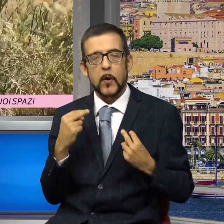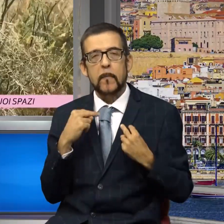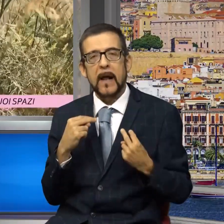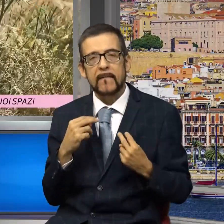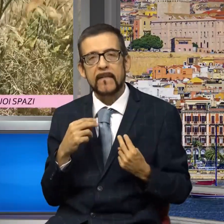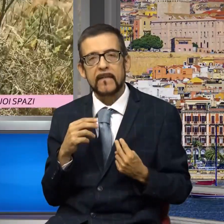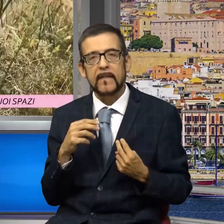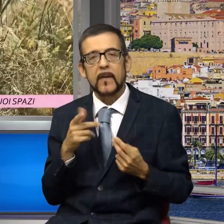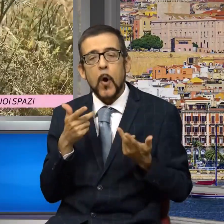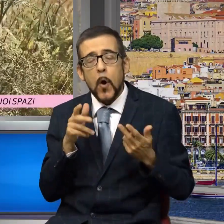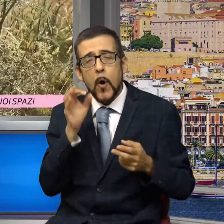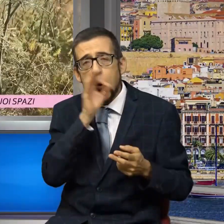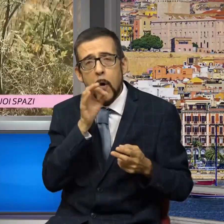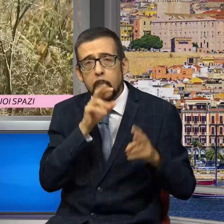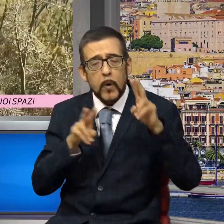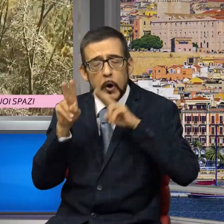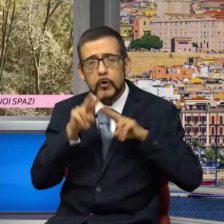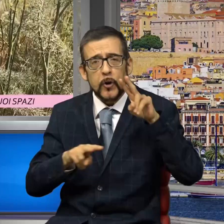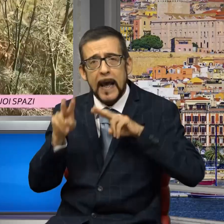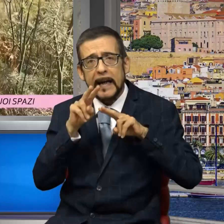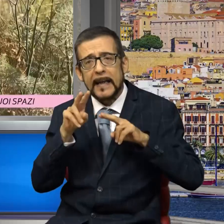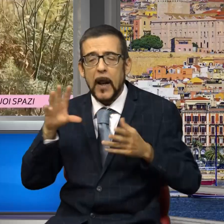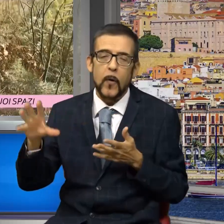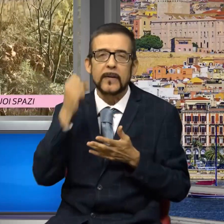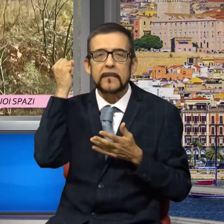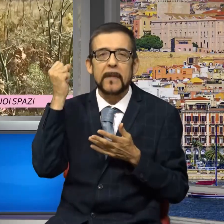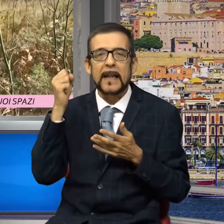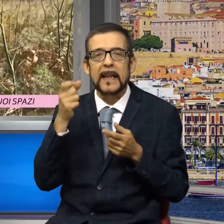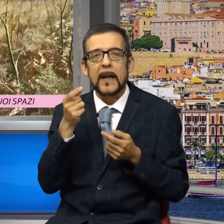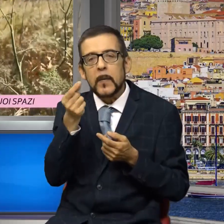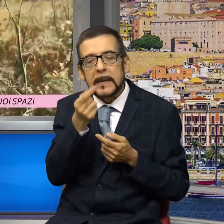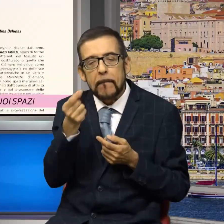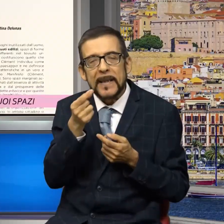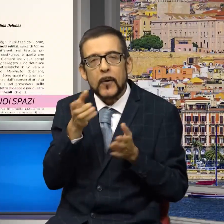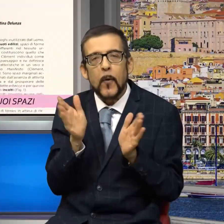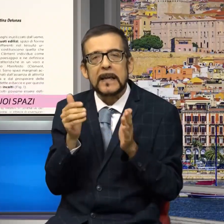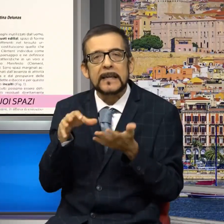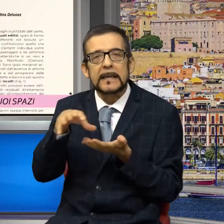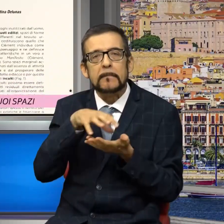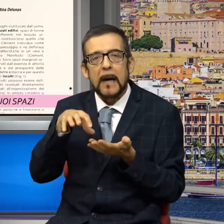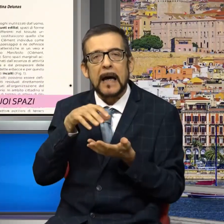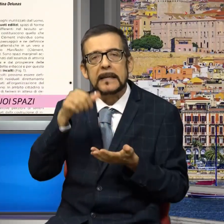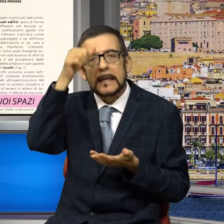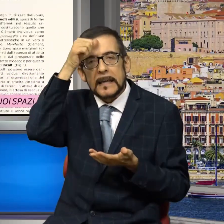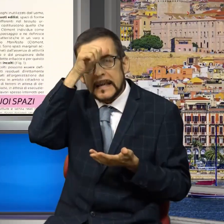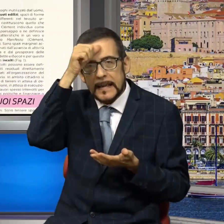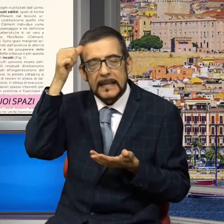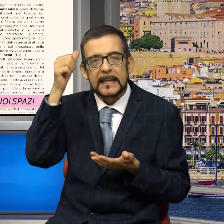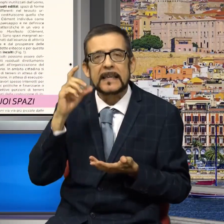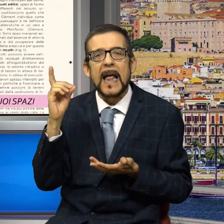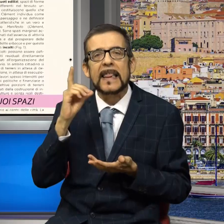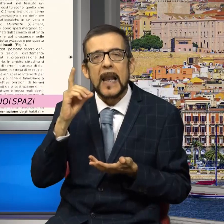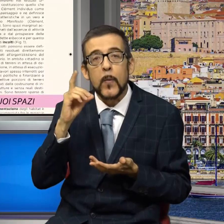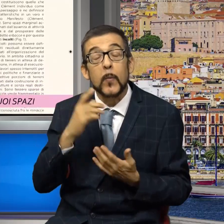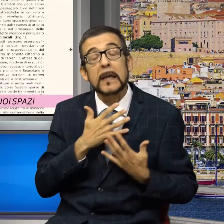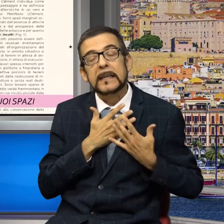addirittura cercano di riappropriarsi di questi piccoli spazi di territorio. Cristina De Luna si è appassionata, alterna allo